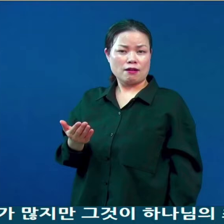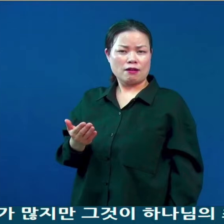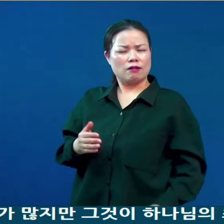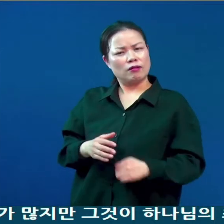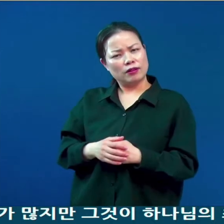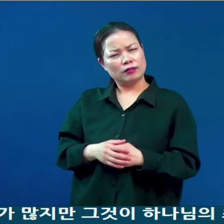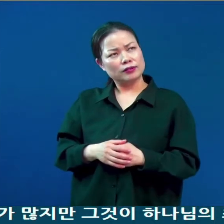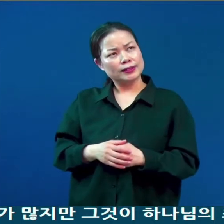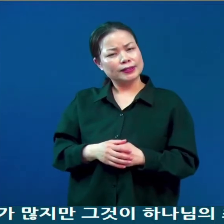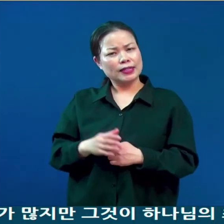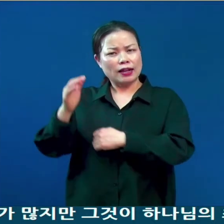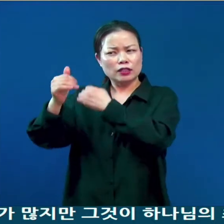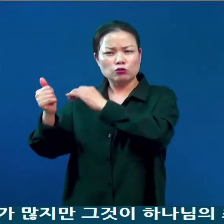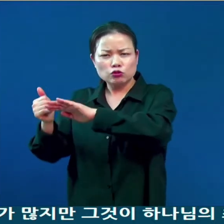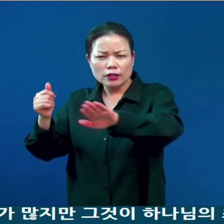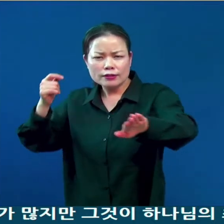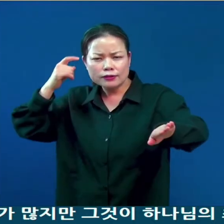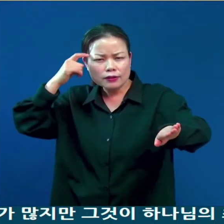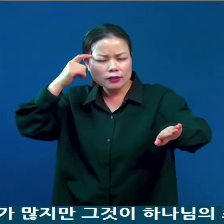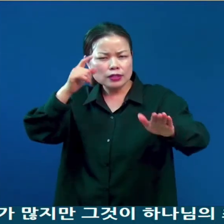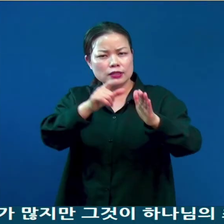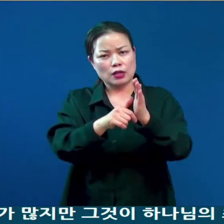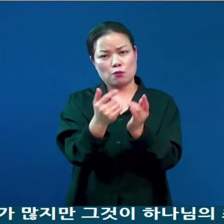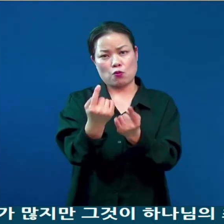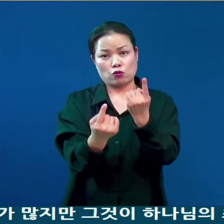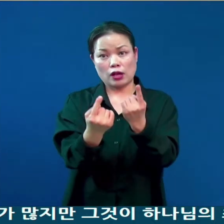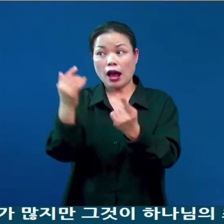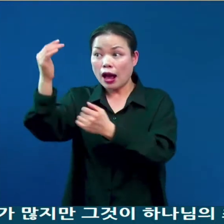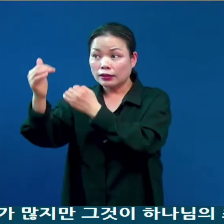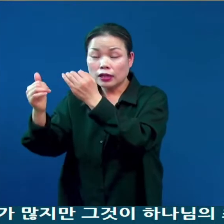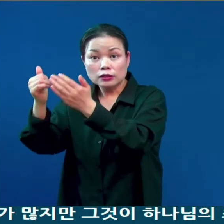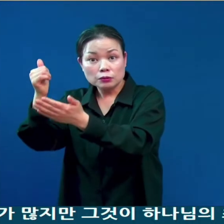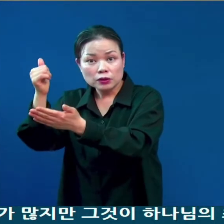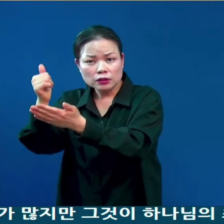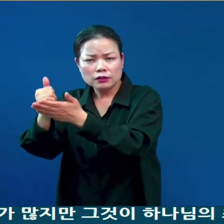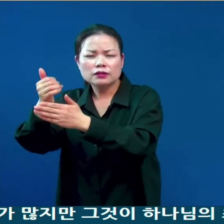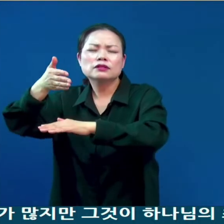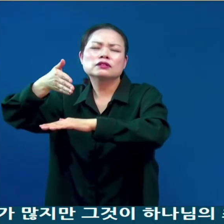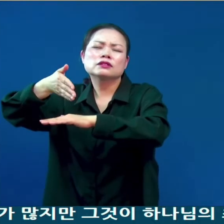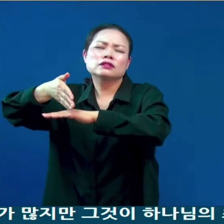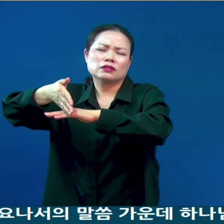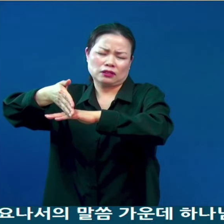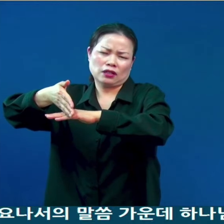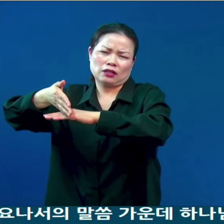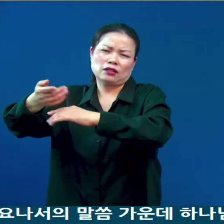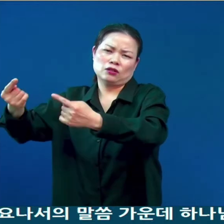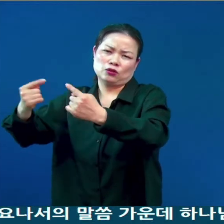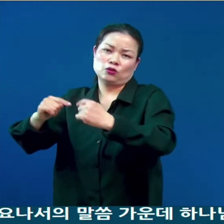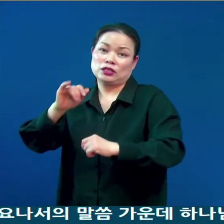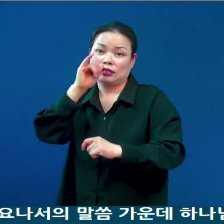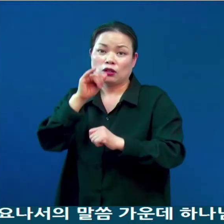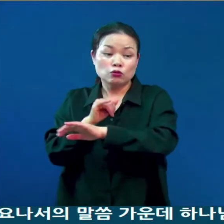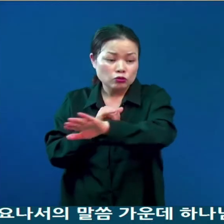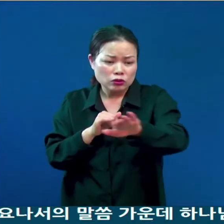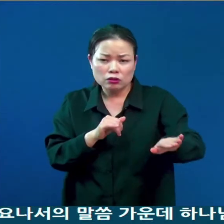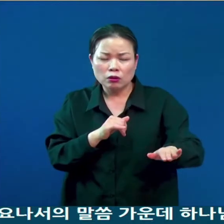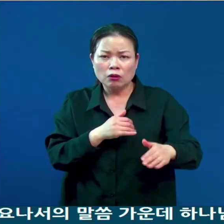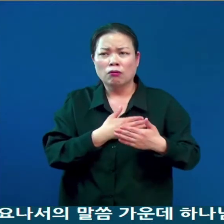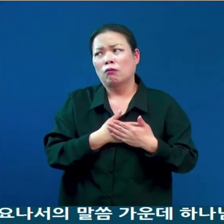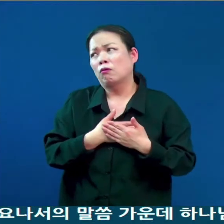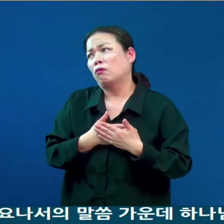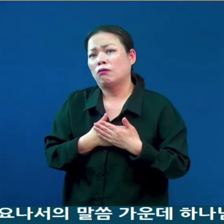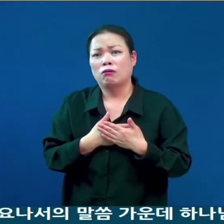때는 하나님께서 우리가 생각했던 시간보다 하나님께서 너무나 늦게 개입하실 때가 있습니다. 그때 우리는 너무